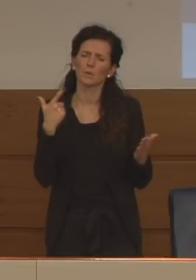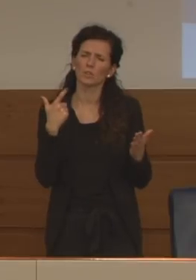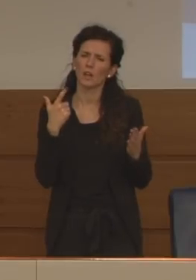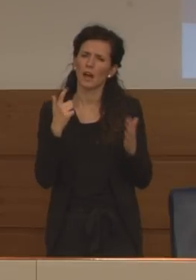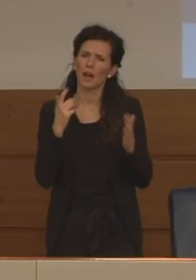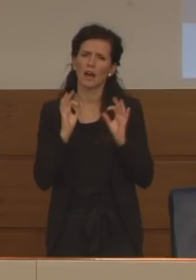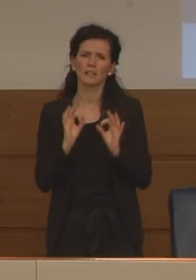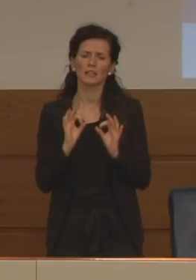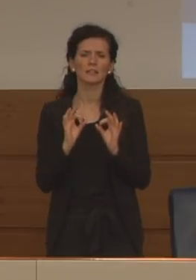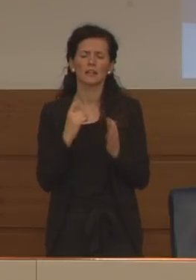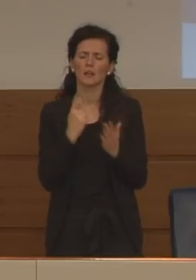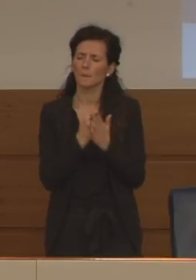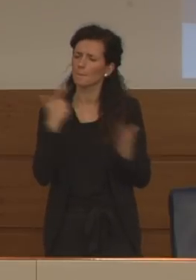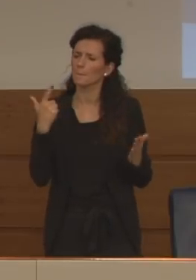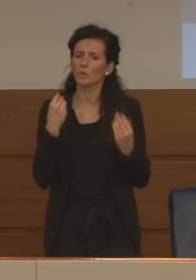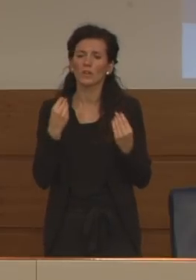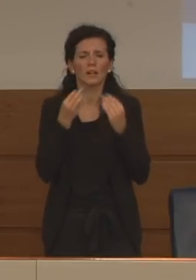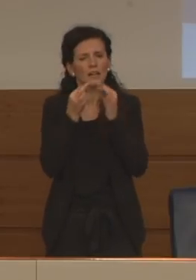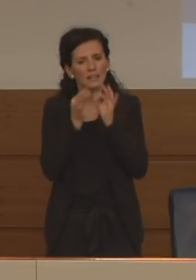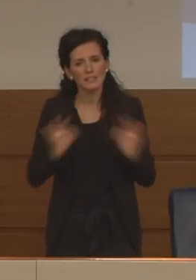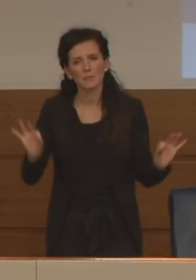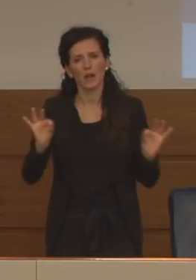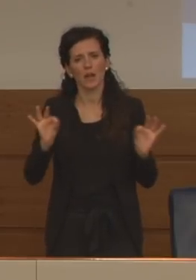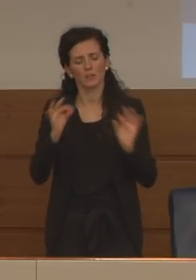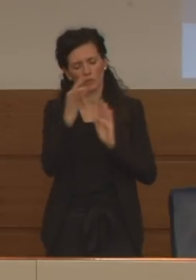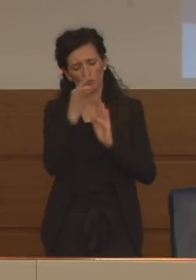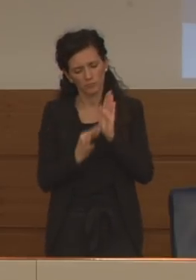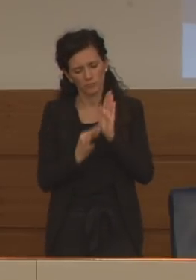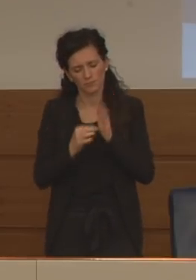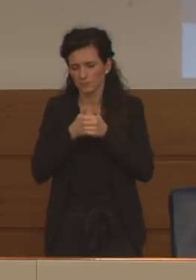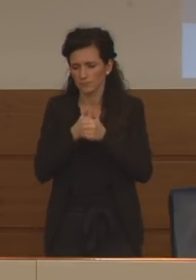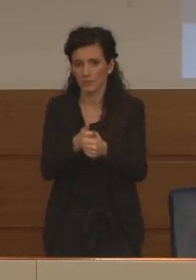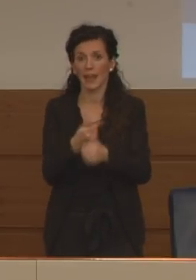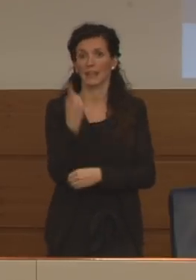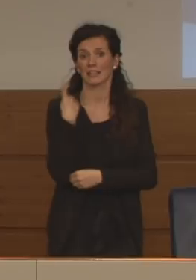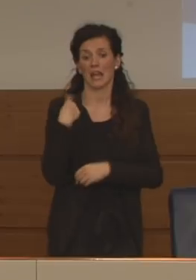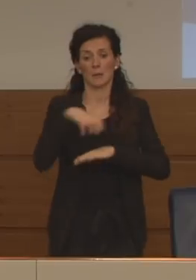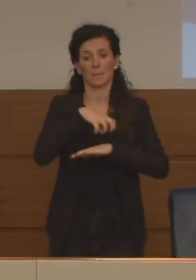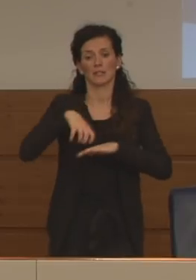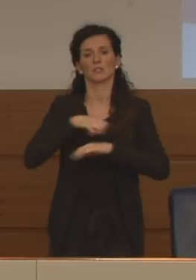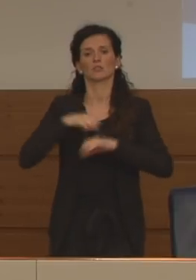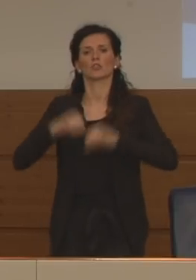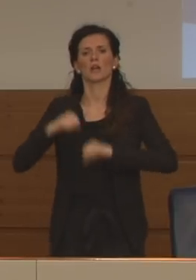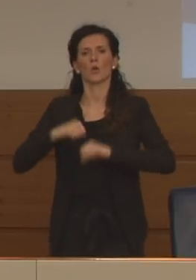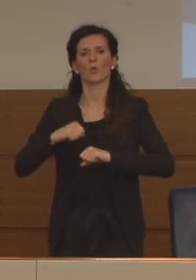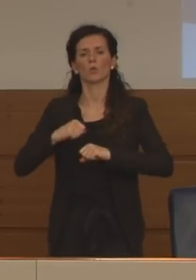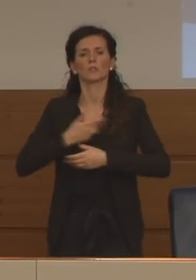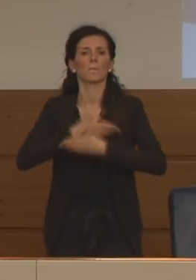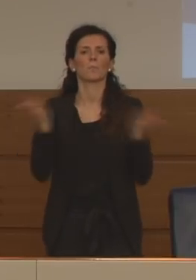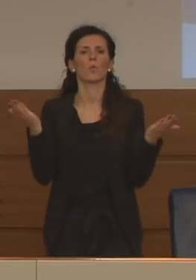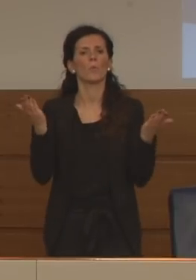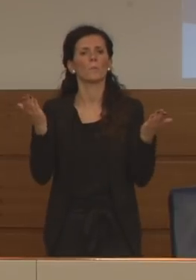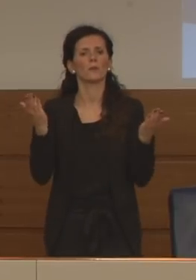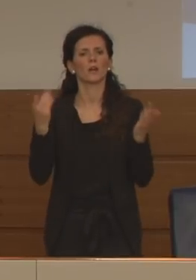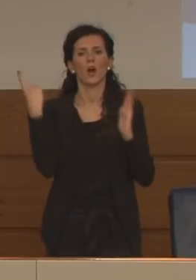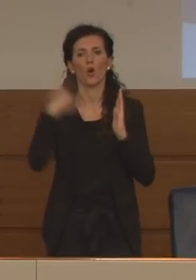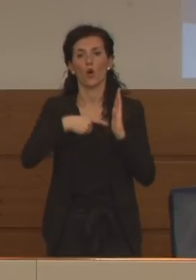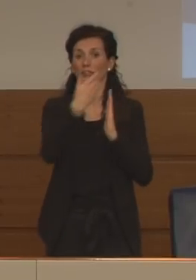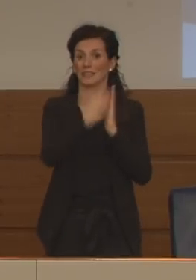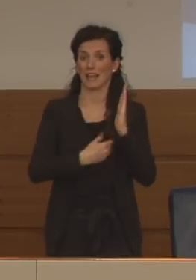nel rispetto delle misure ieri il ministro della salute ha pubblicato l'ordinanza che ha